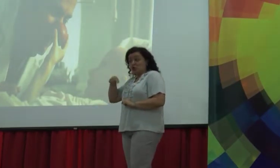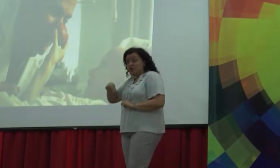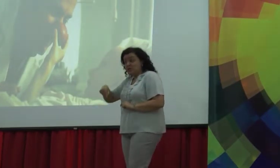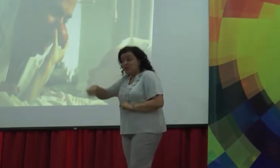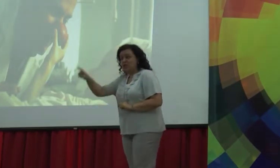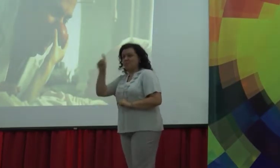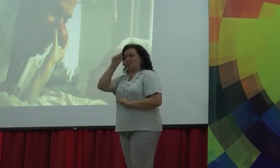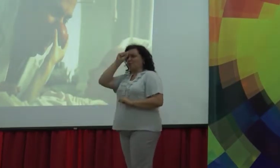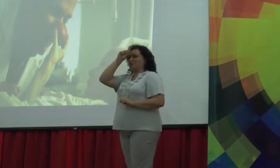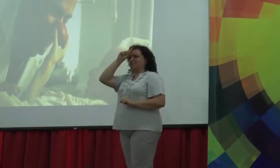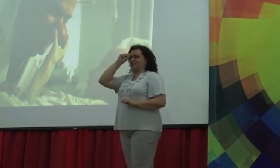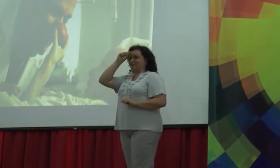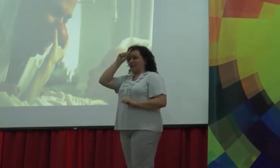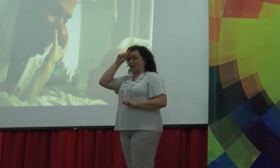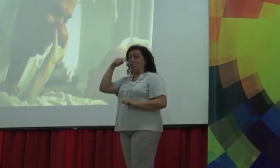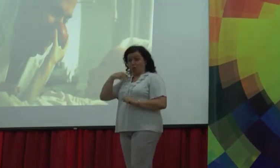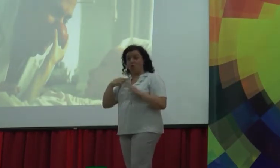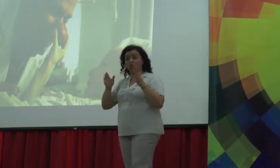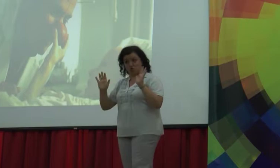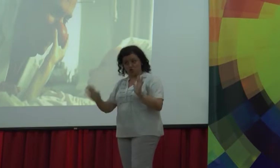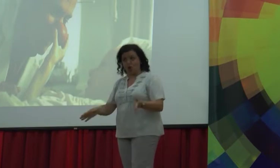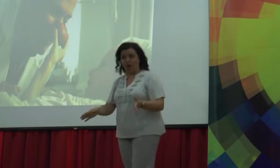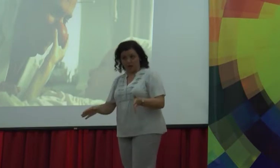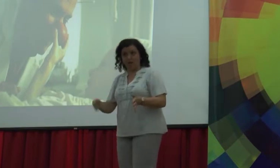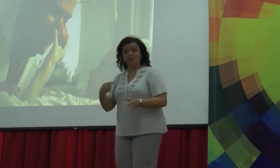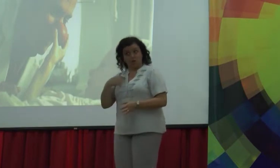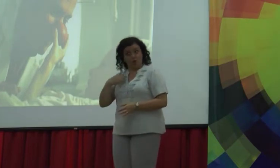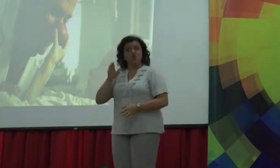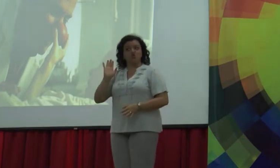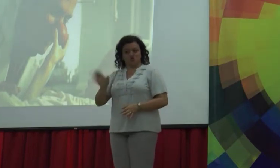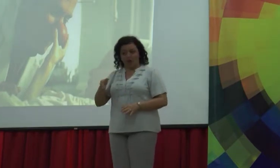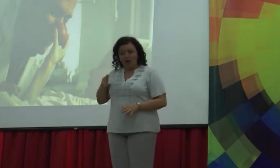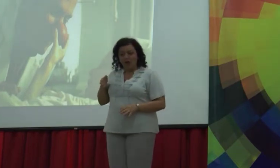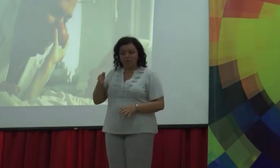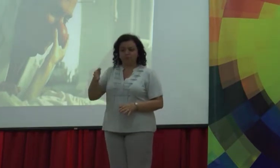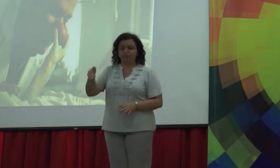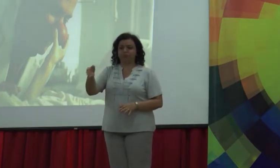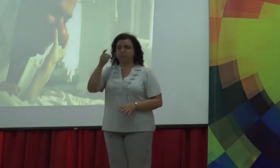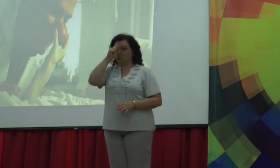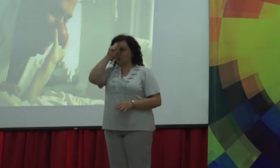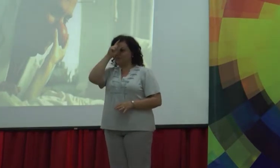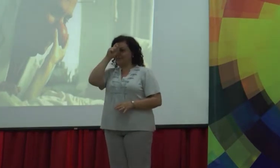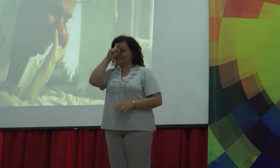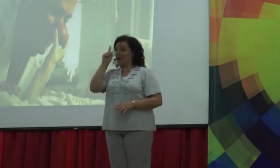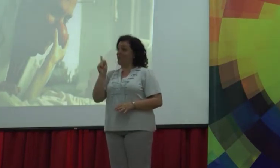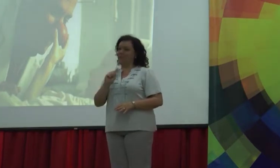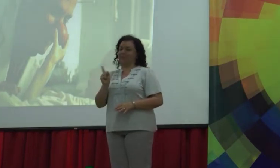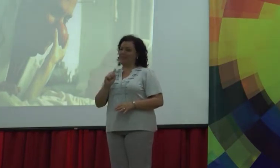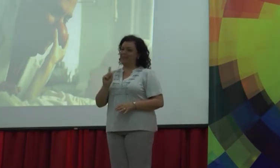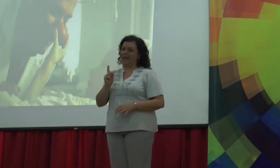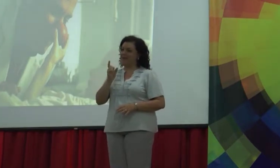e a gente para de reclamar. Vai no hospital. Eu já fui no hospital.